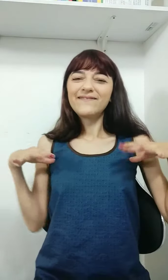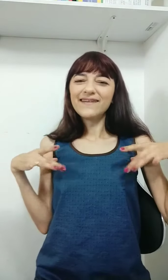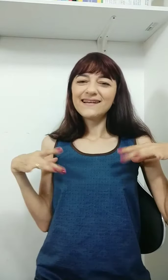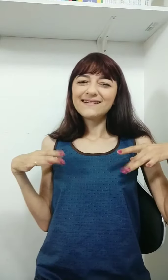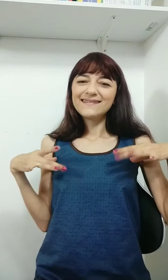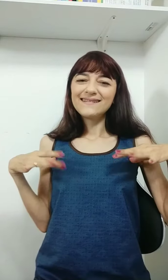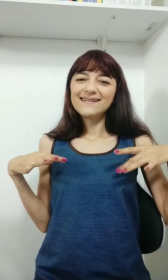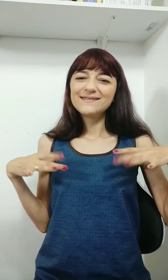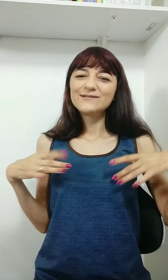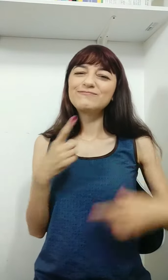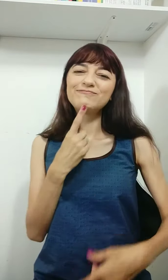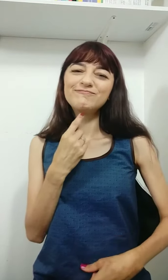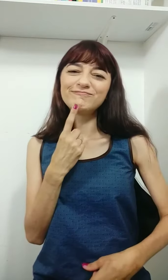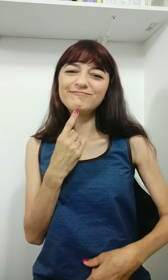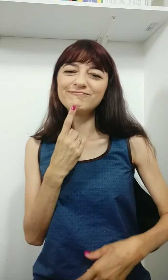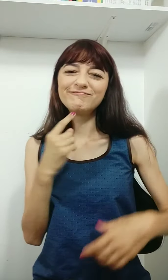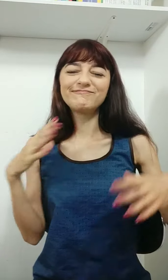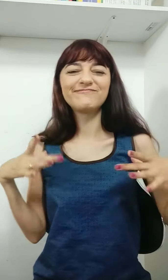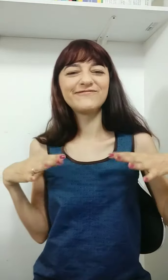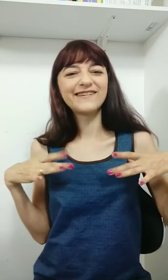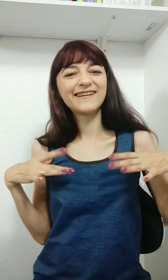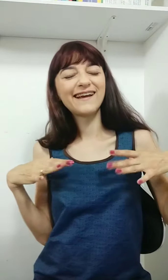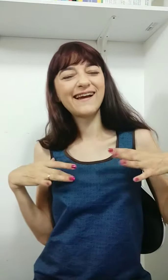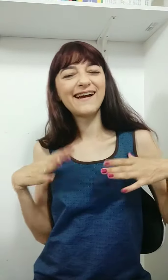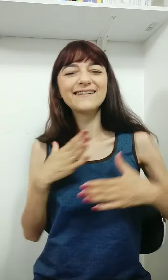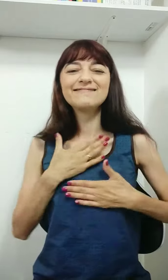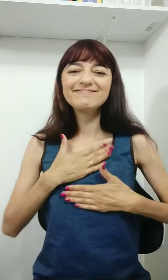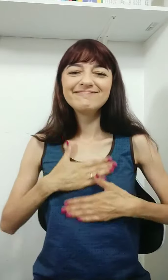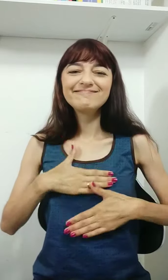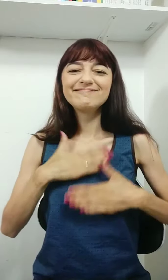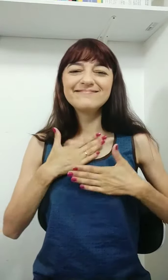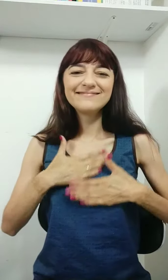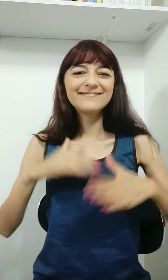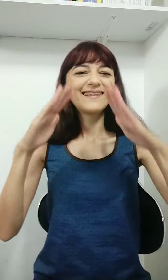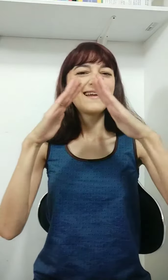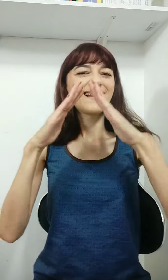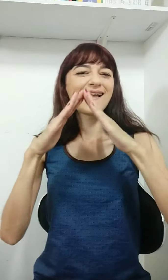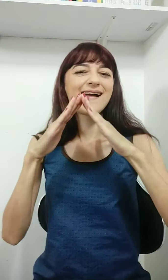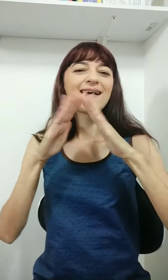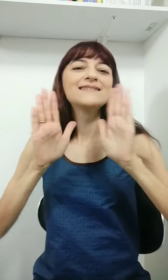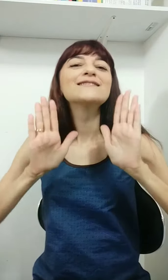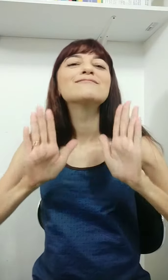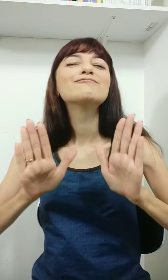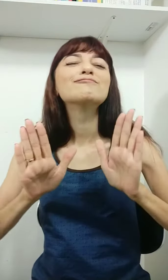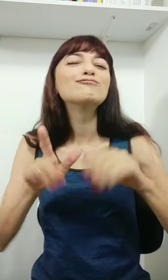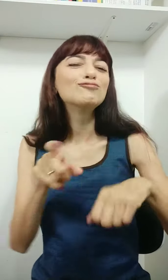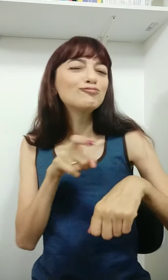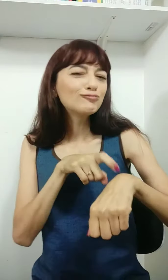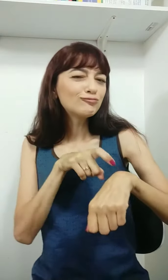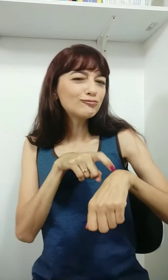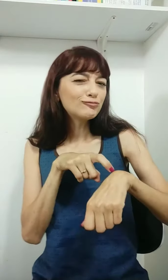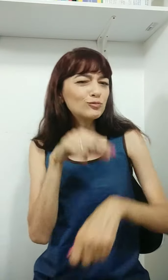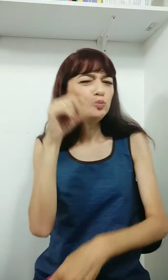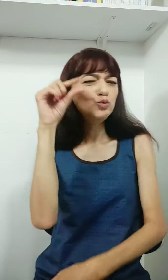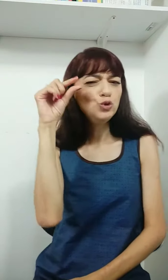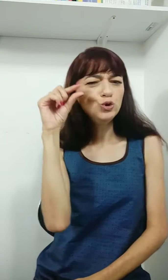Todo feriado a gente fica ali, né, tirando aquela folga, descansando em casa, não é verdade? Então